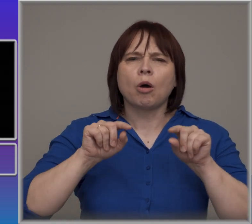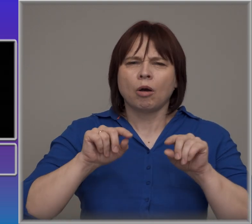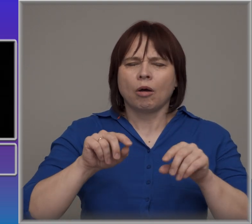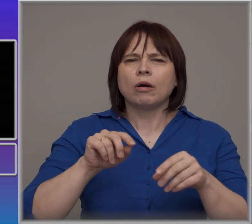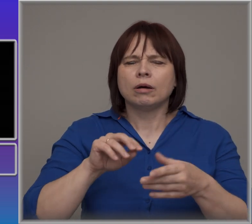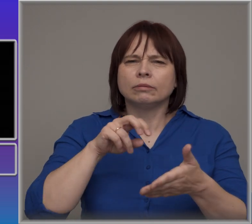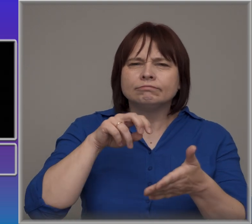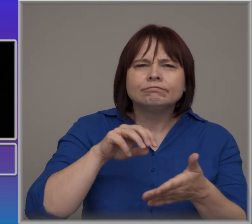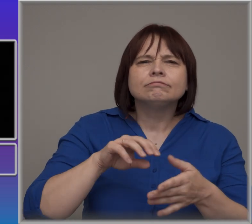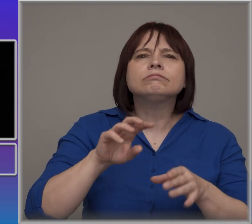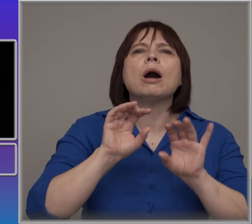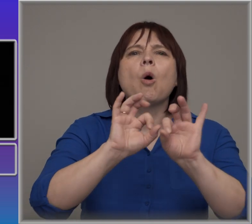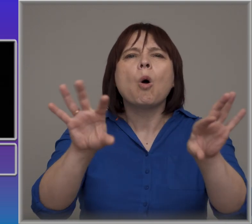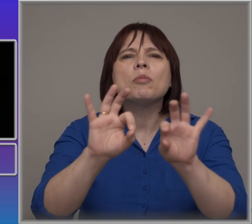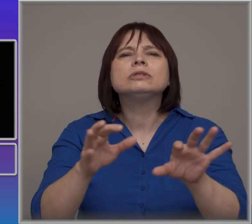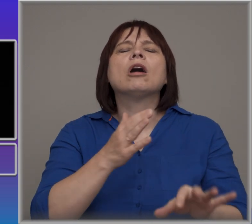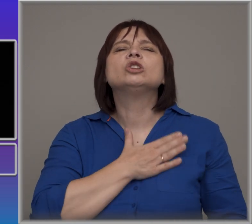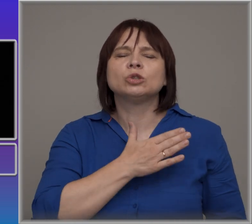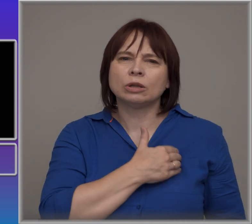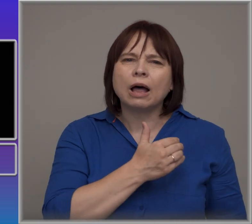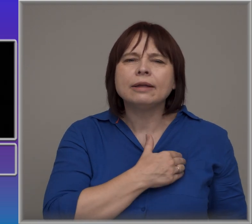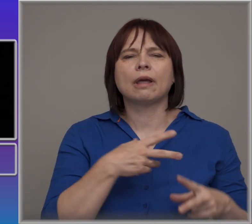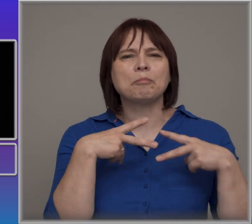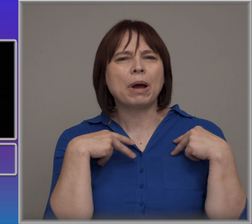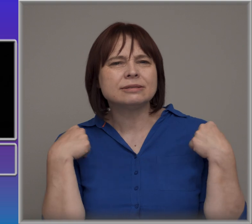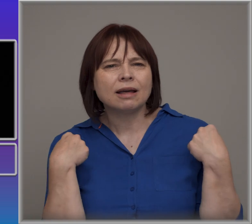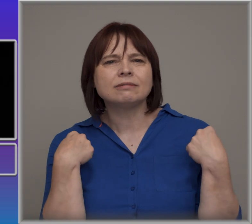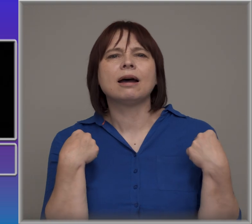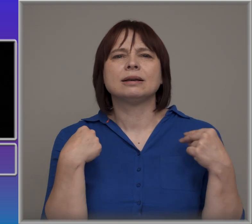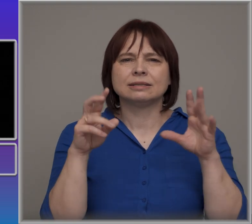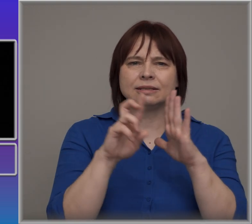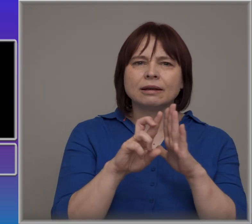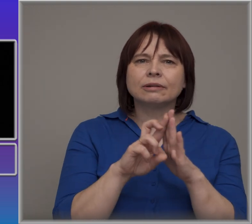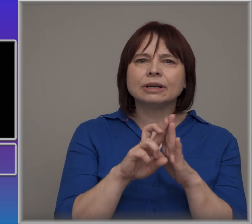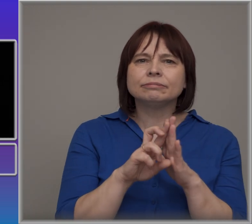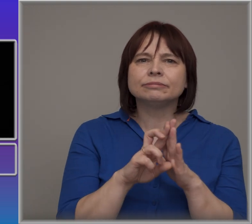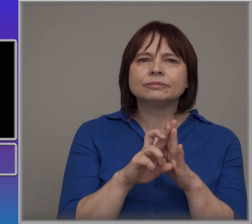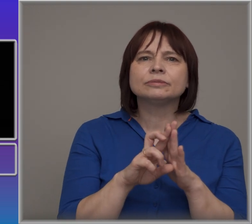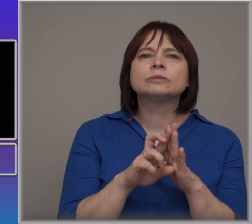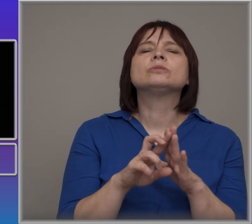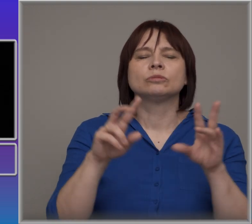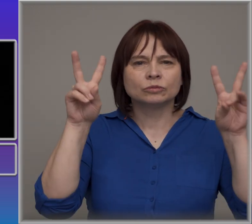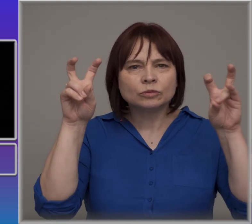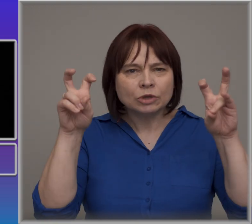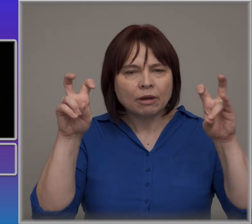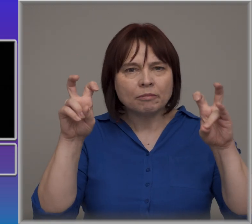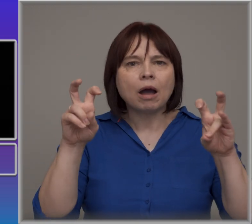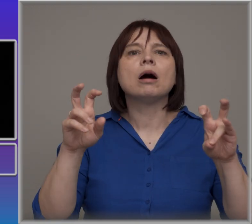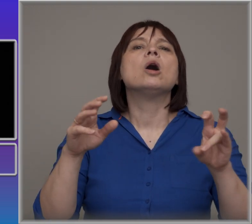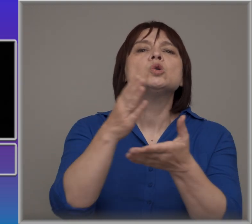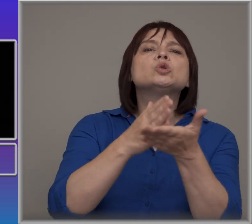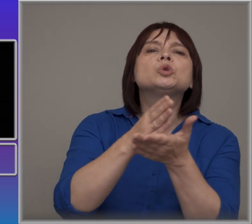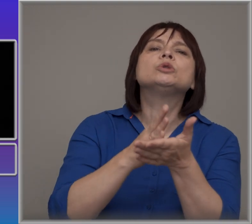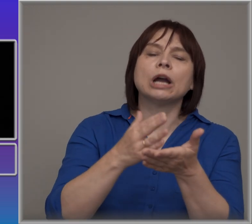с вами знаем. Какие мы знаем Евангелия? Евангелие от Матфея, Евангелие от Марка, Евангелие от